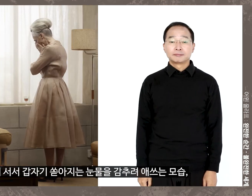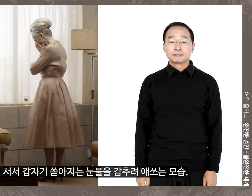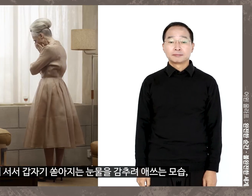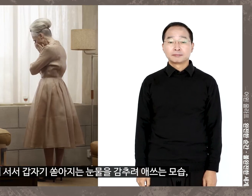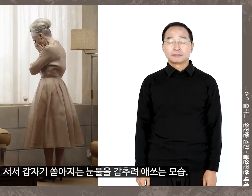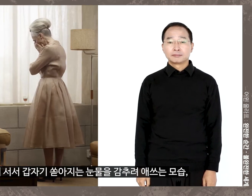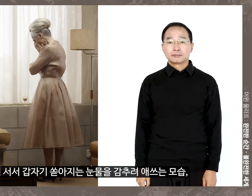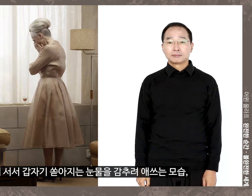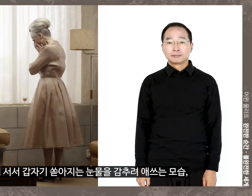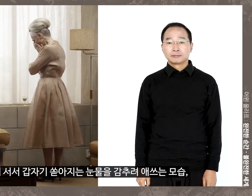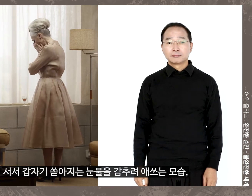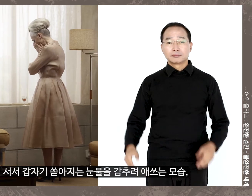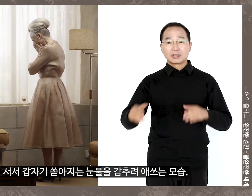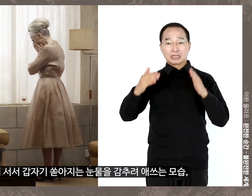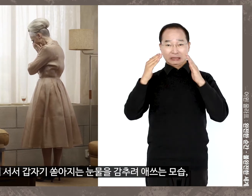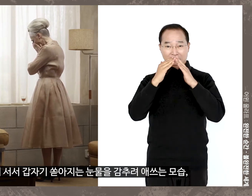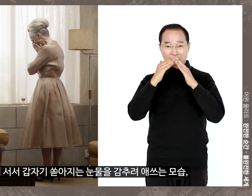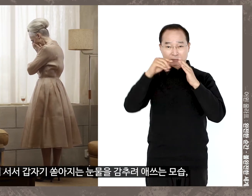거실 한복판에 서서